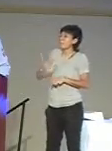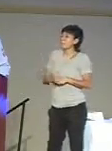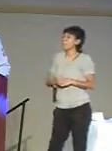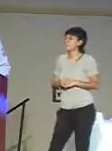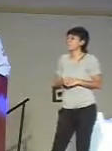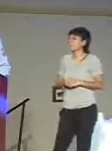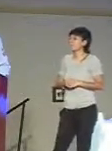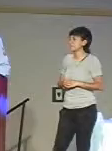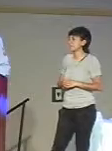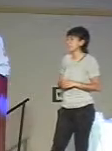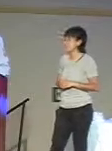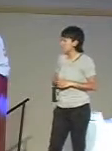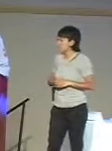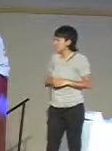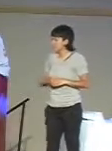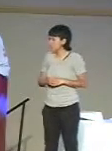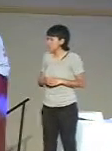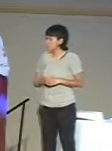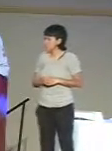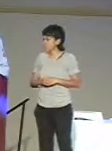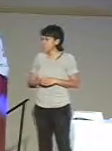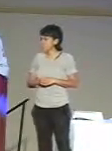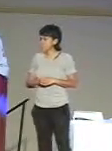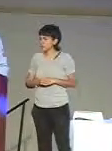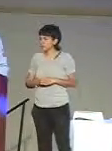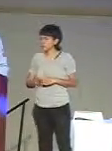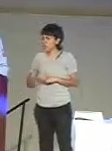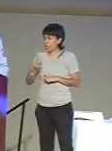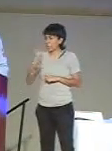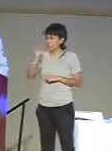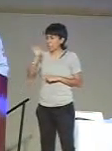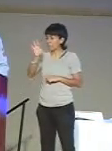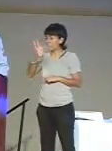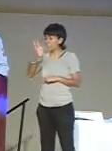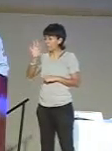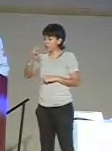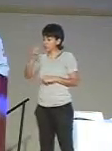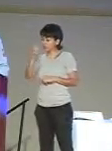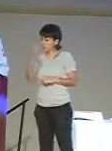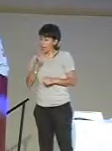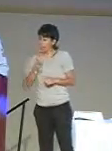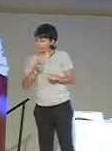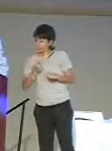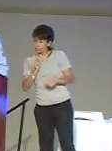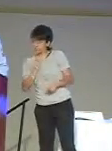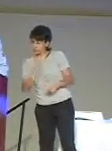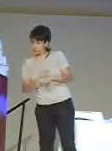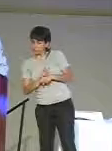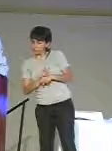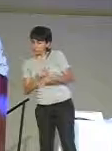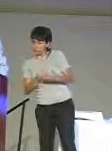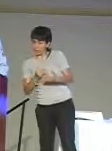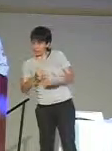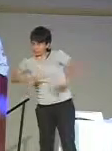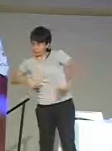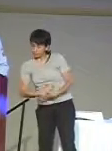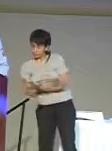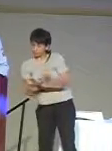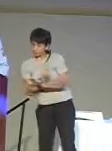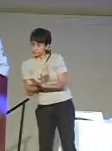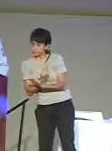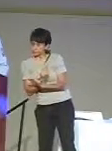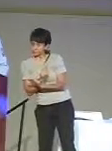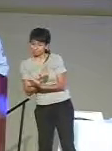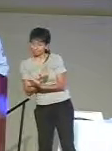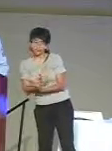todos, el 100% de los controles prenatales no está sujeto a consentimiento informado.